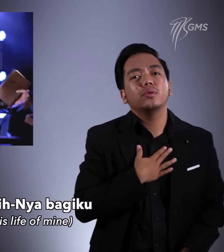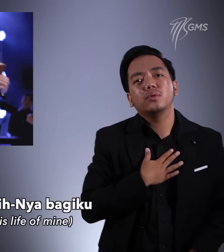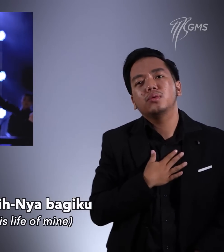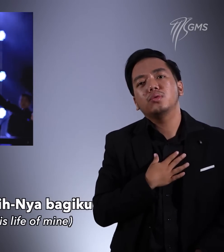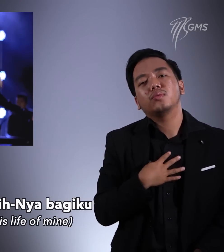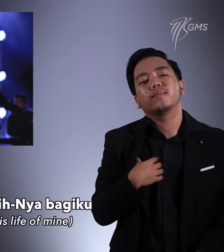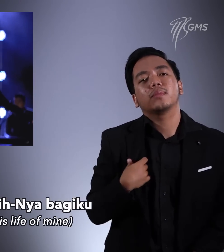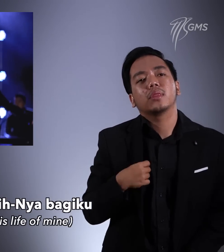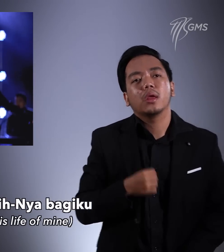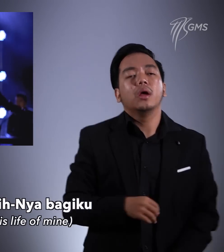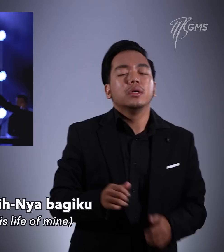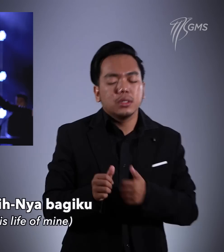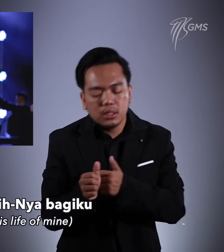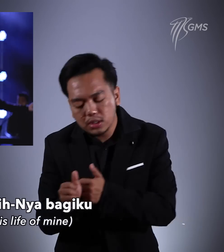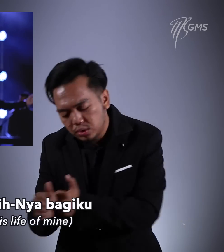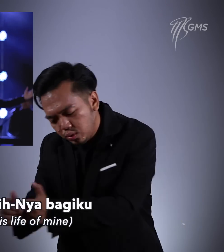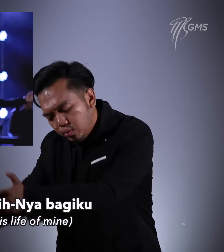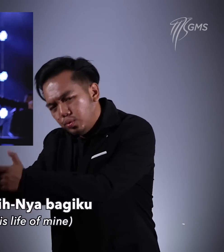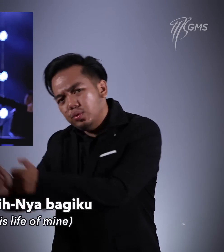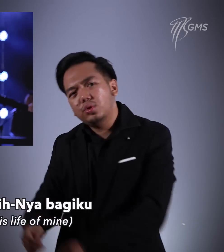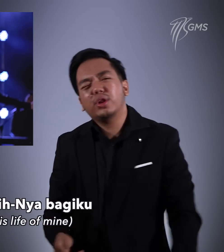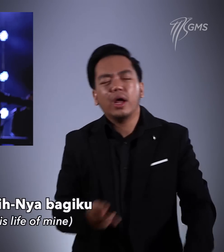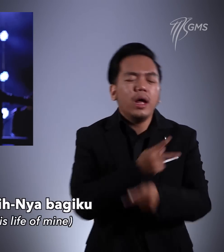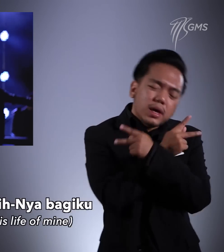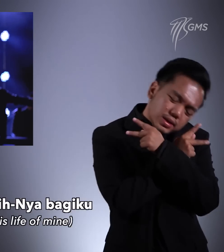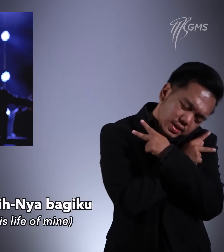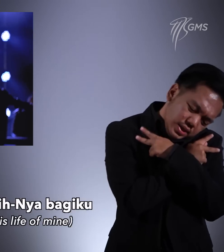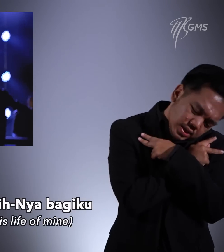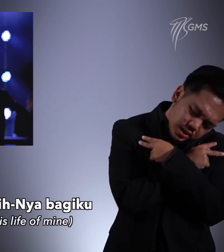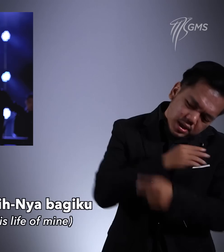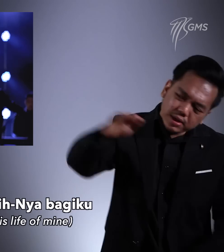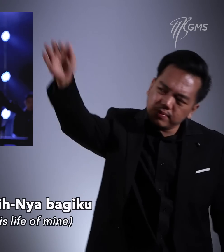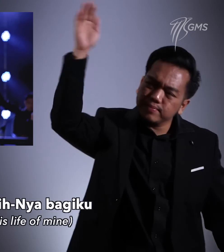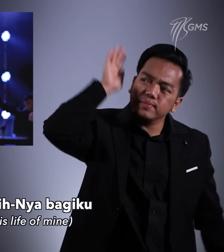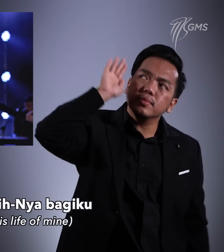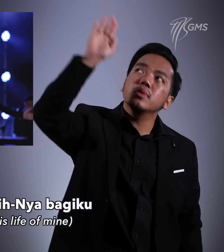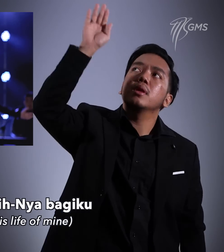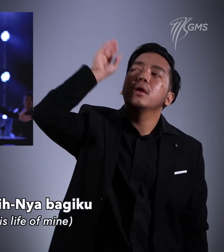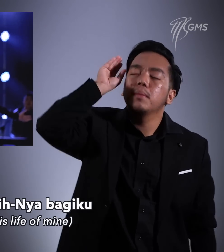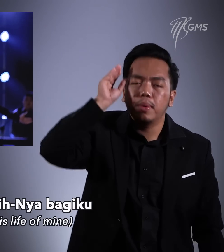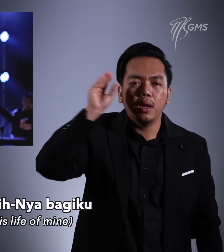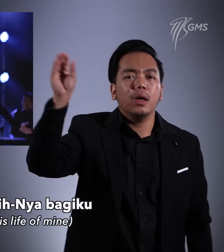bagiku. Seturut kasih-Nya, seturut kasih-Nya